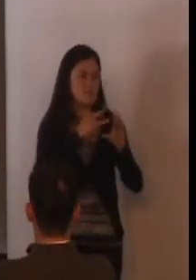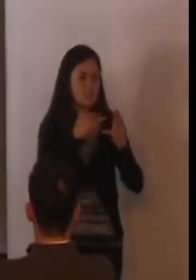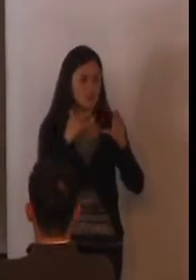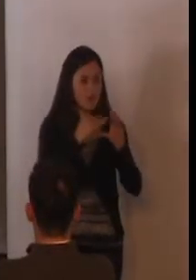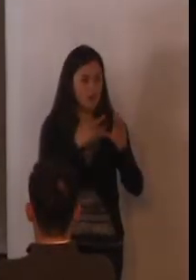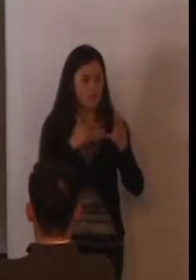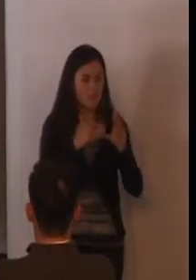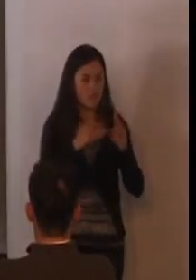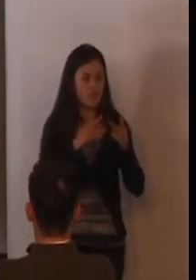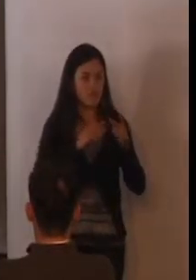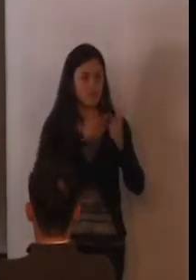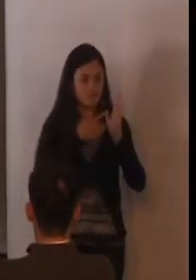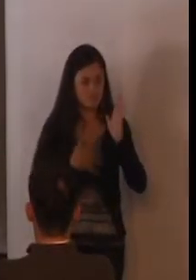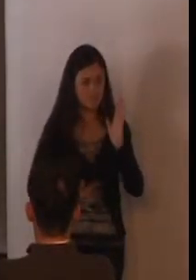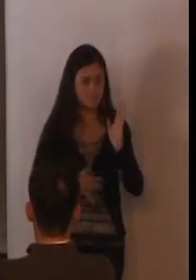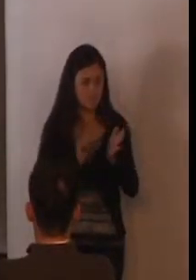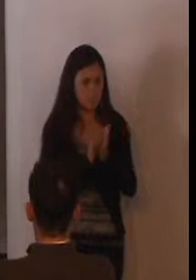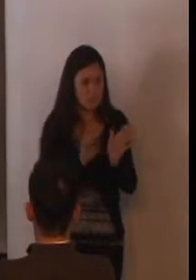y todo lo léxico.